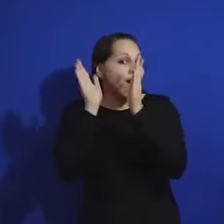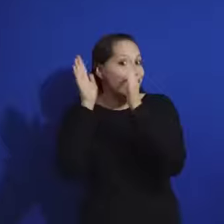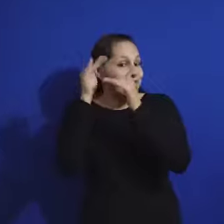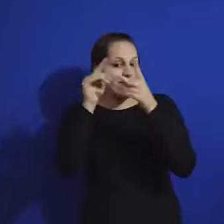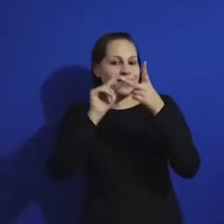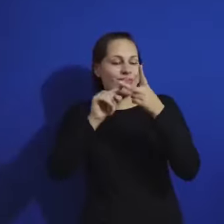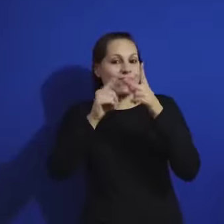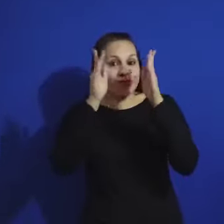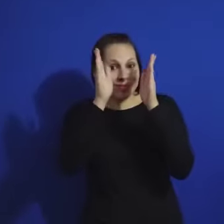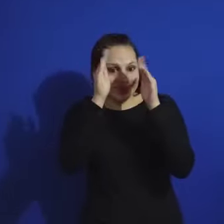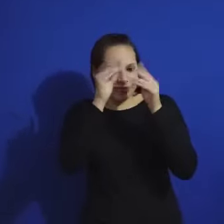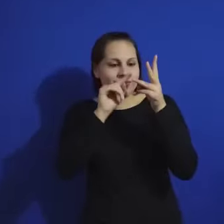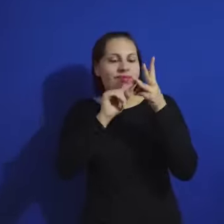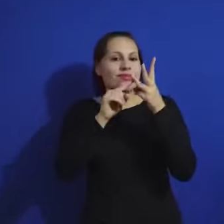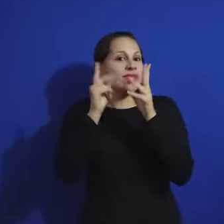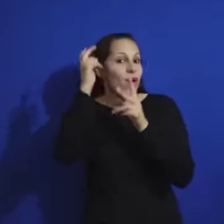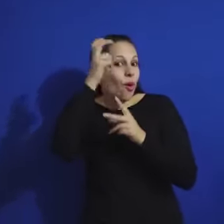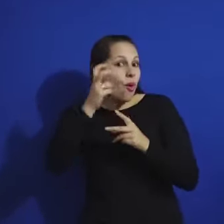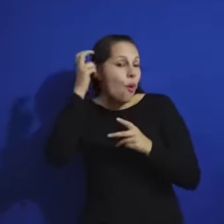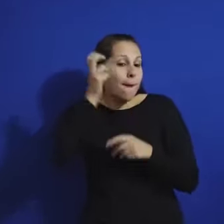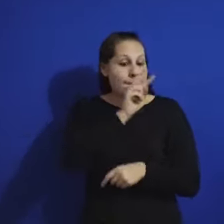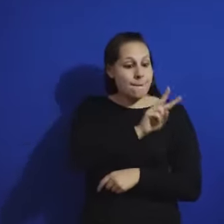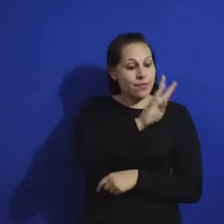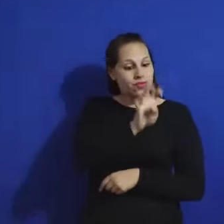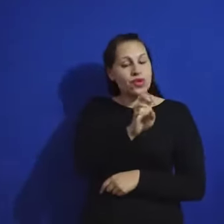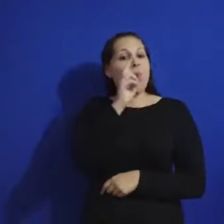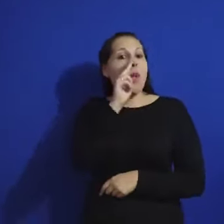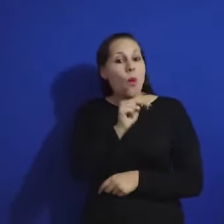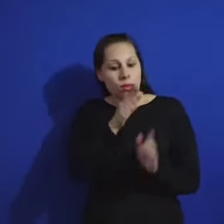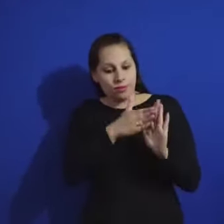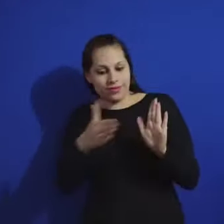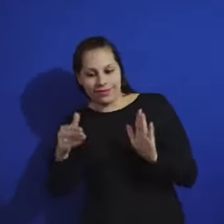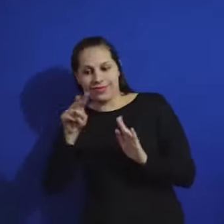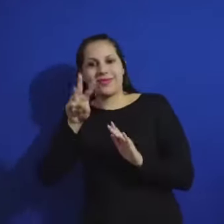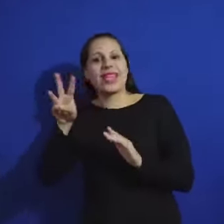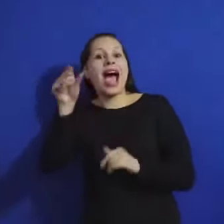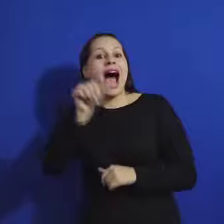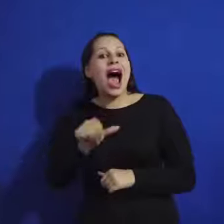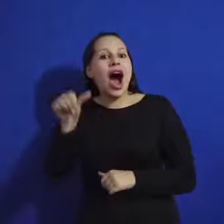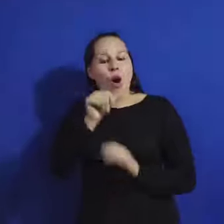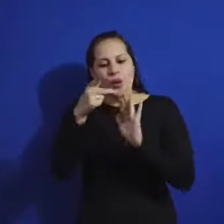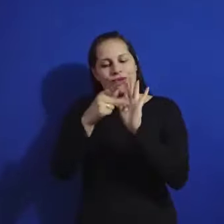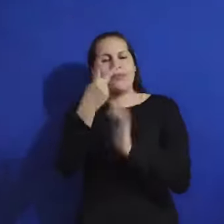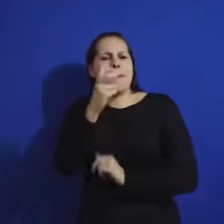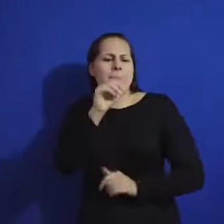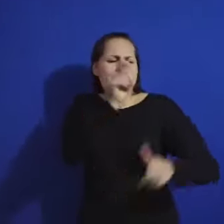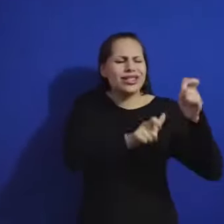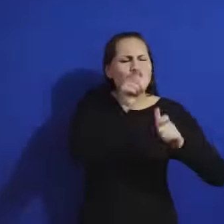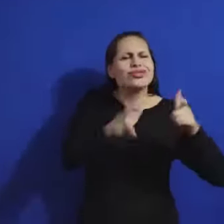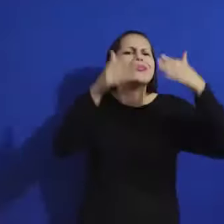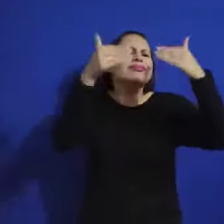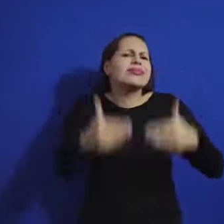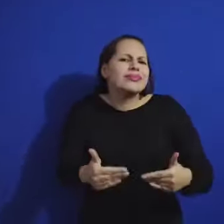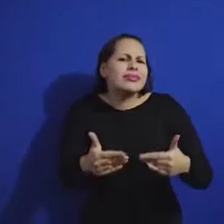del 29 de junio al 23 de agosto 2020 personas en condición de discapacidad que residen en bogotá podrán